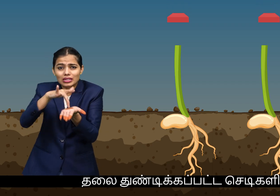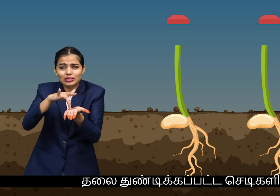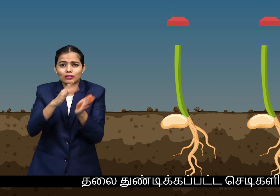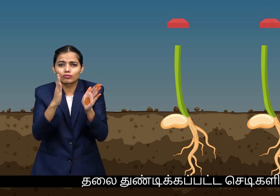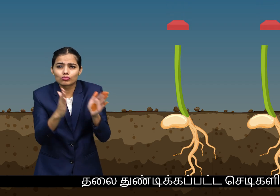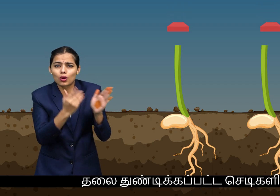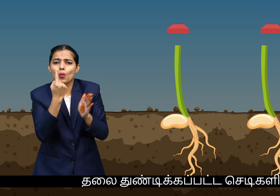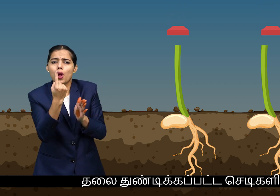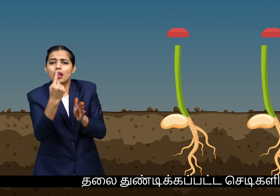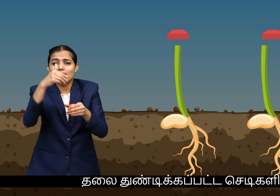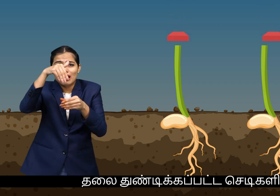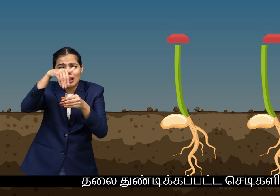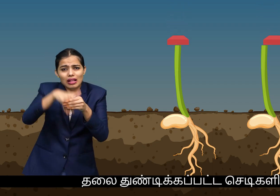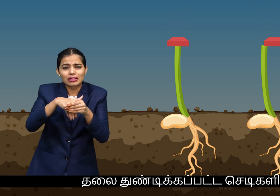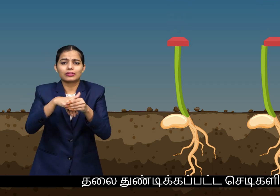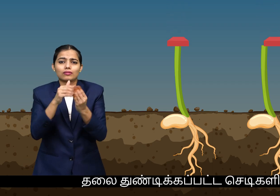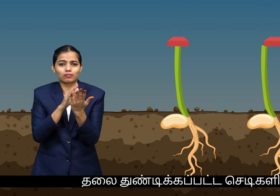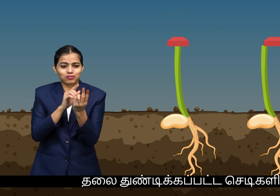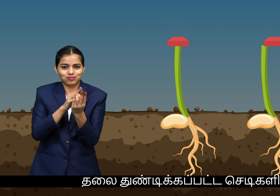செடிகளின்